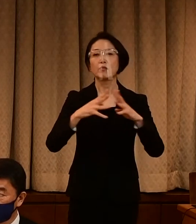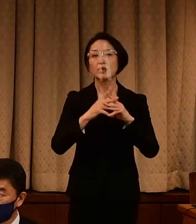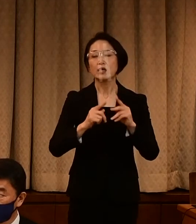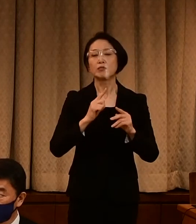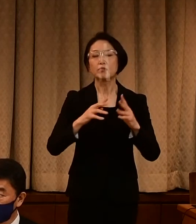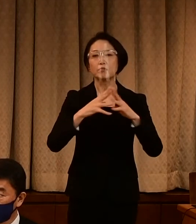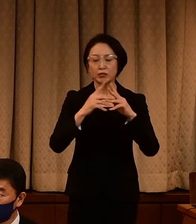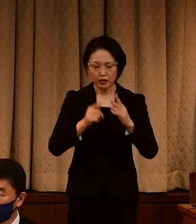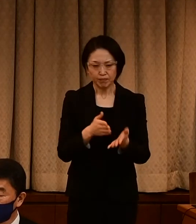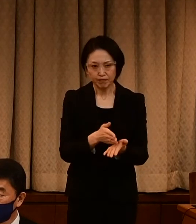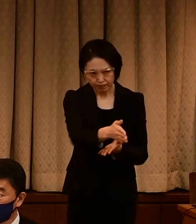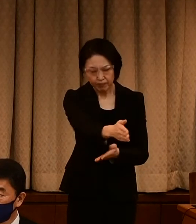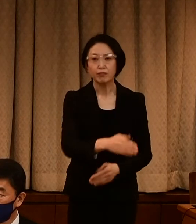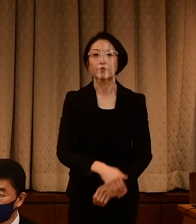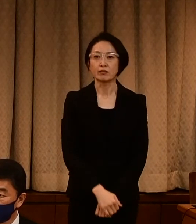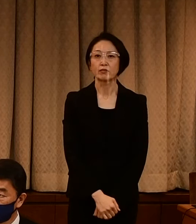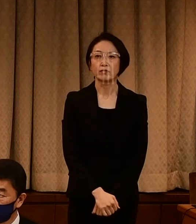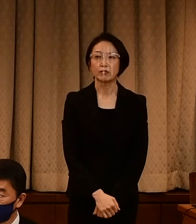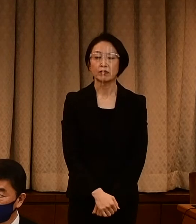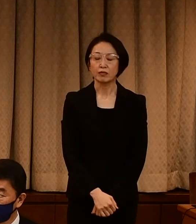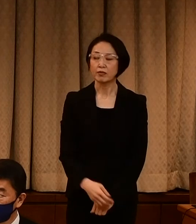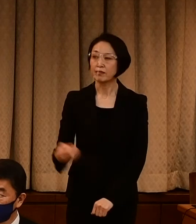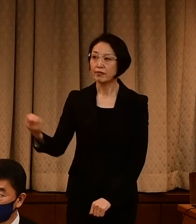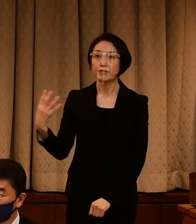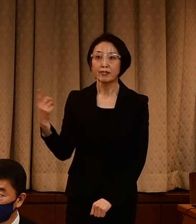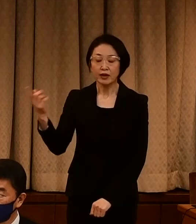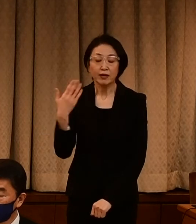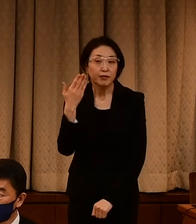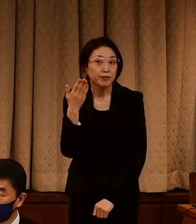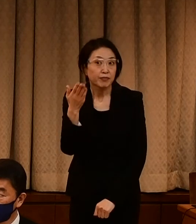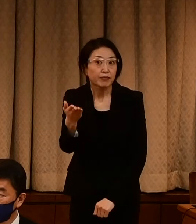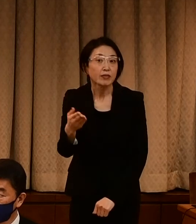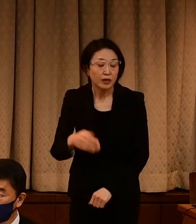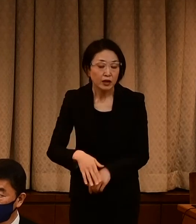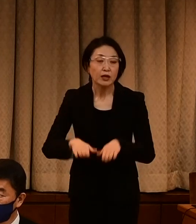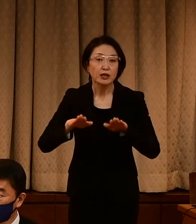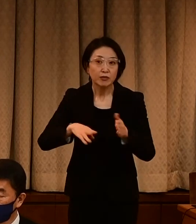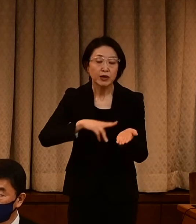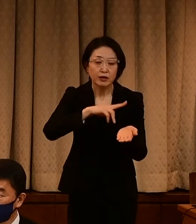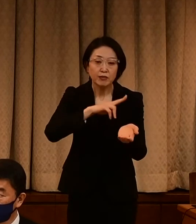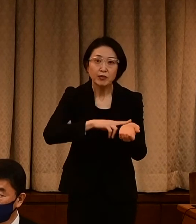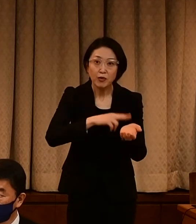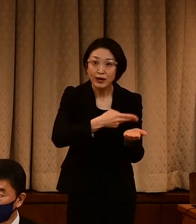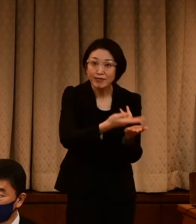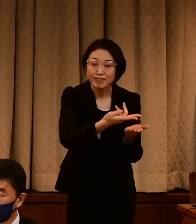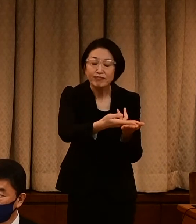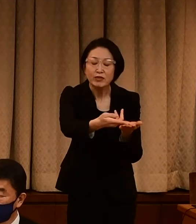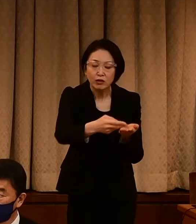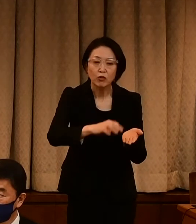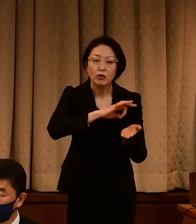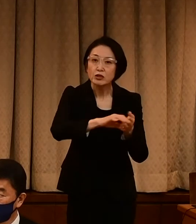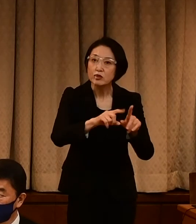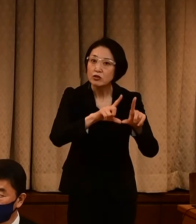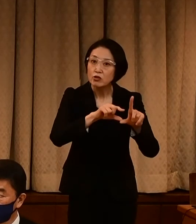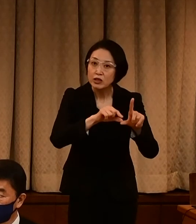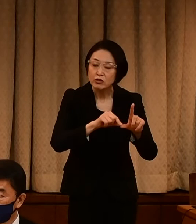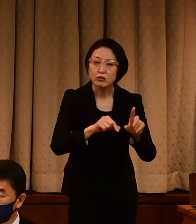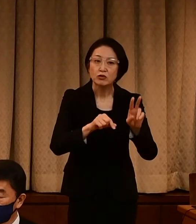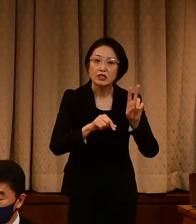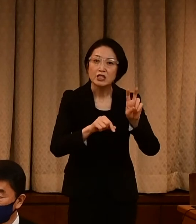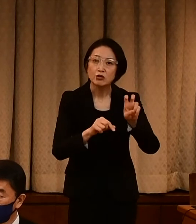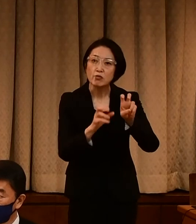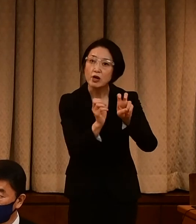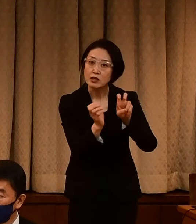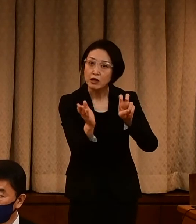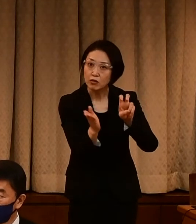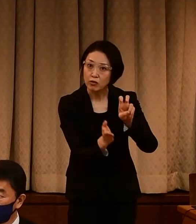ります。 あと最後に、一つですね、20% の病床使用率というのがですね、2プラスにする、あるいはその時短、ま